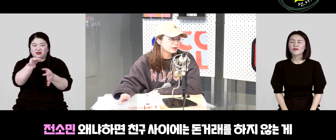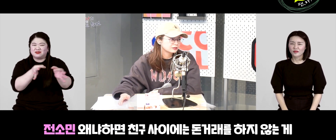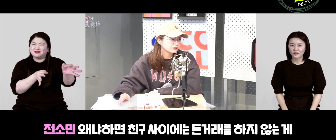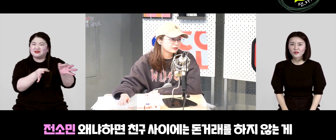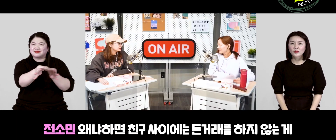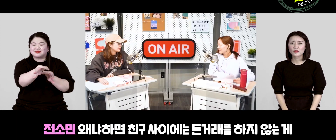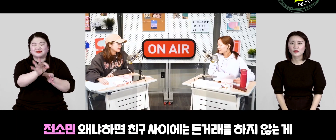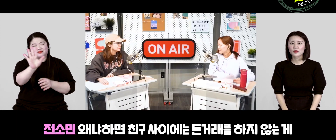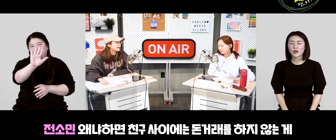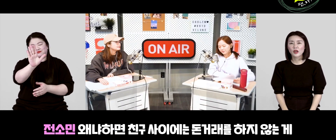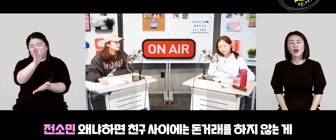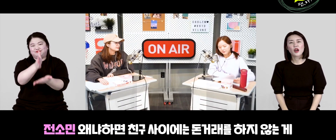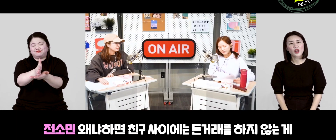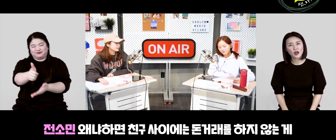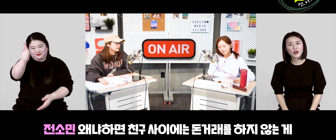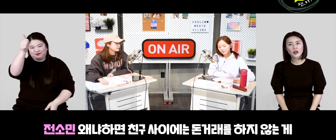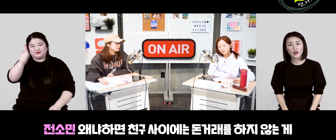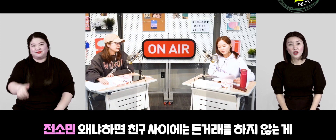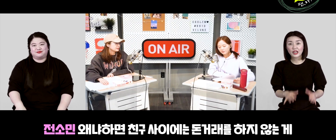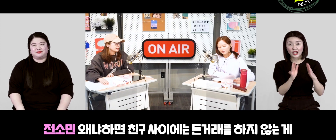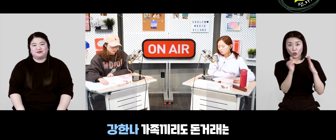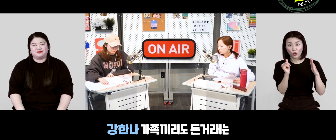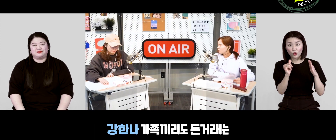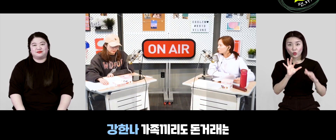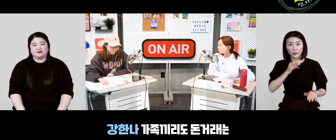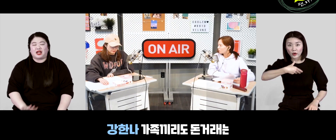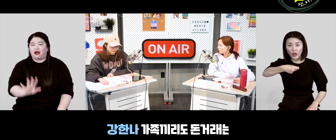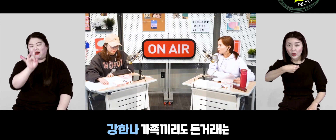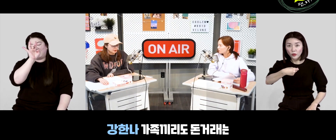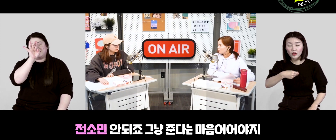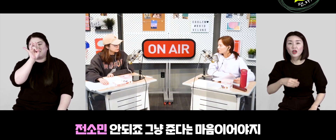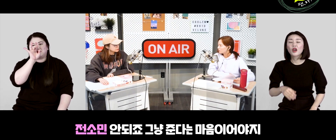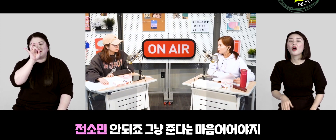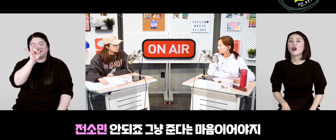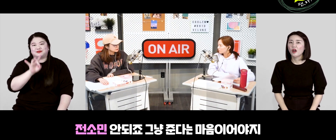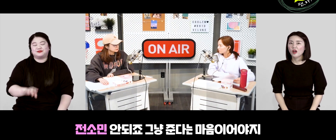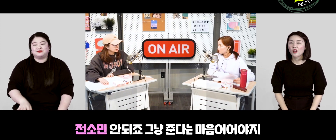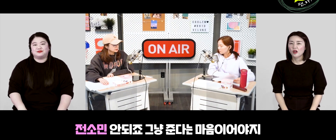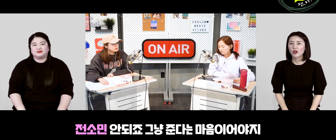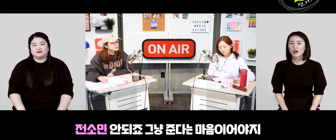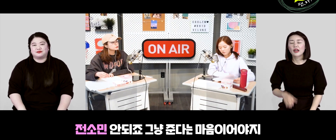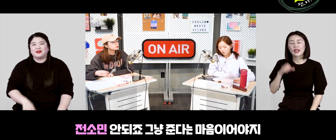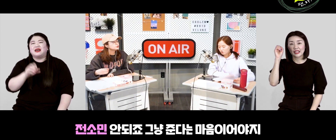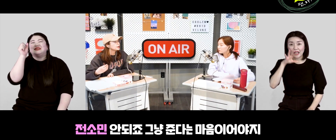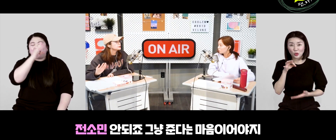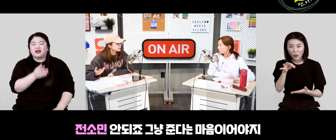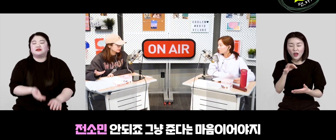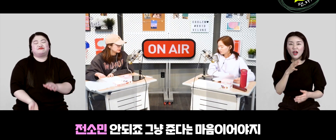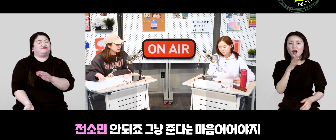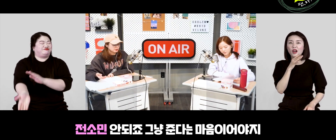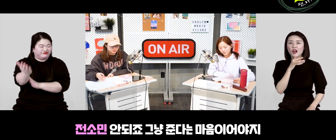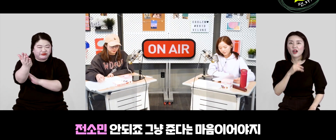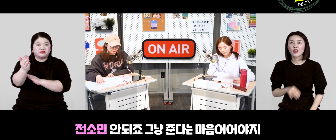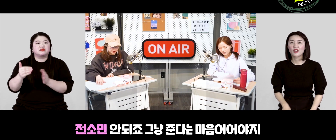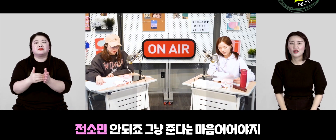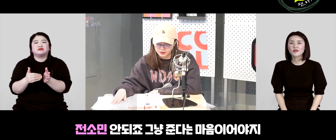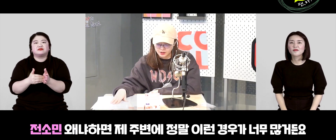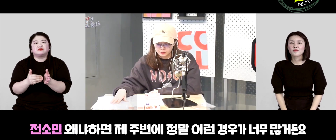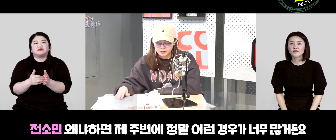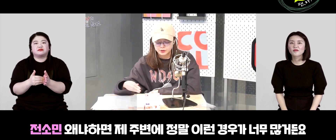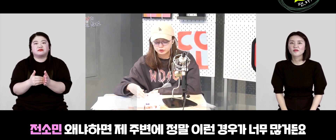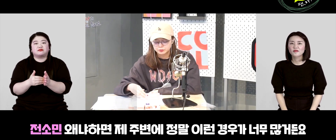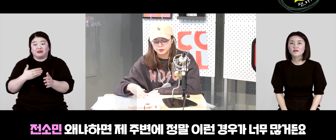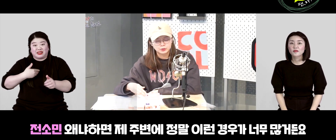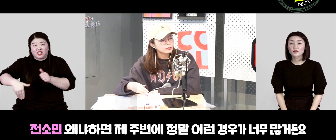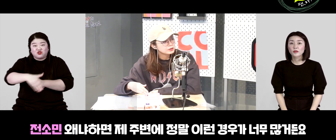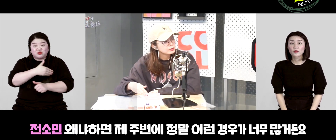돈 거래를 하지 않는 게 가족끼리도 돈 거래는 안 되죠. 그러니까 그냥 준다는 마음이어야지.